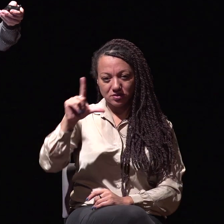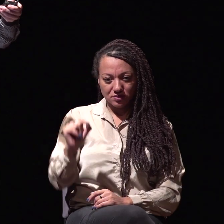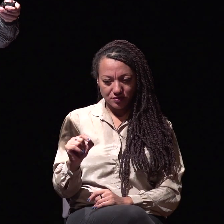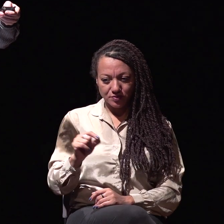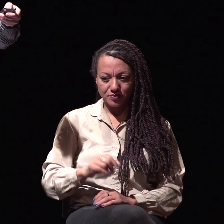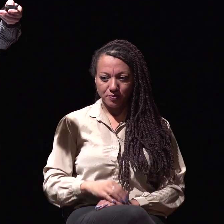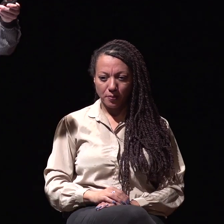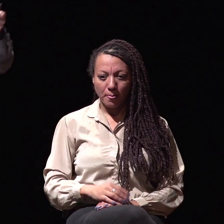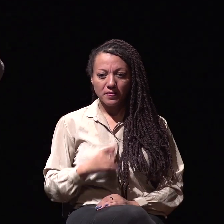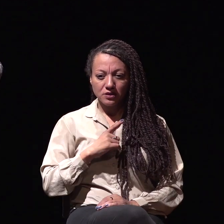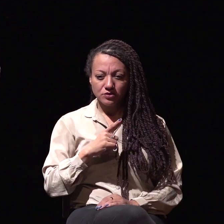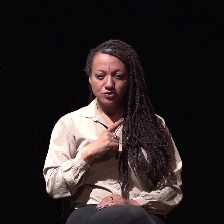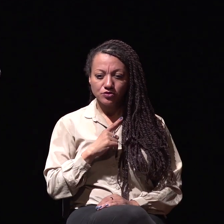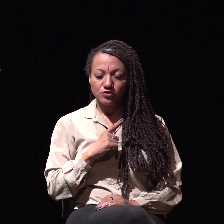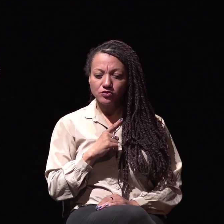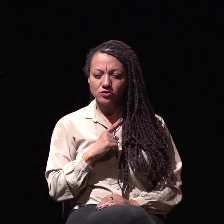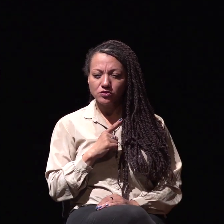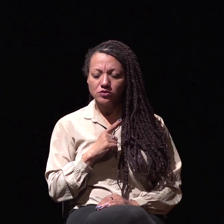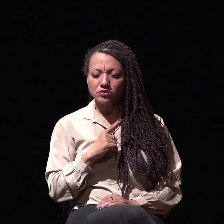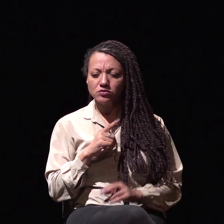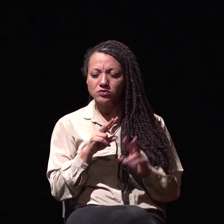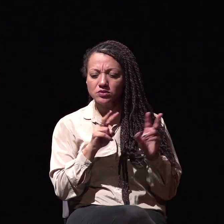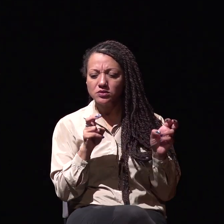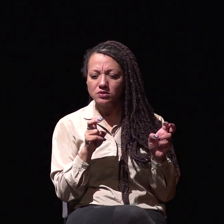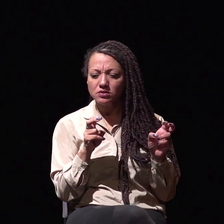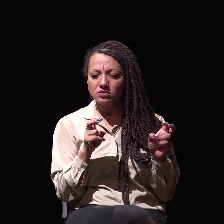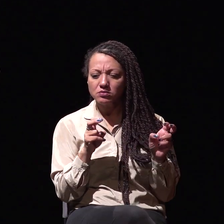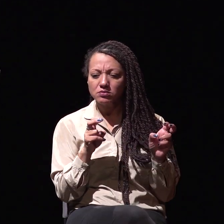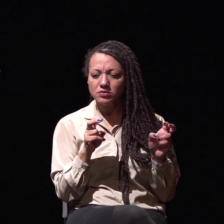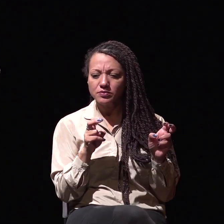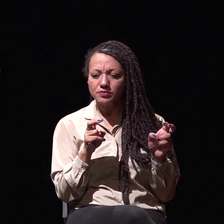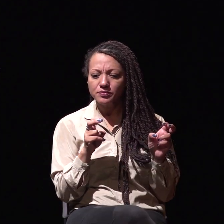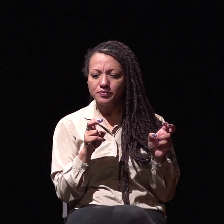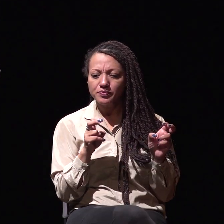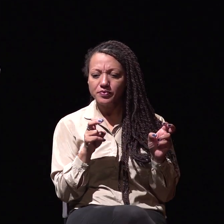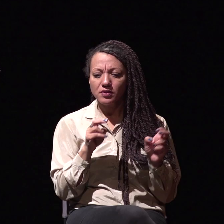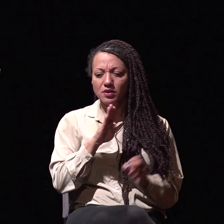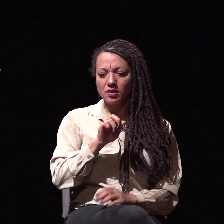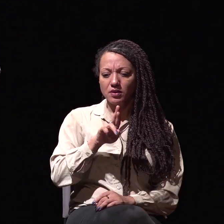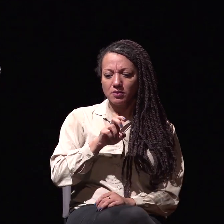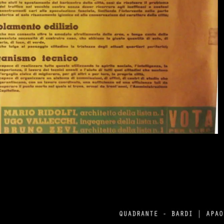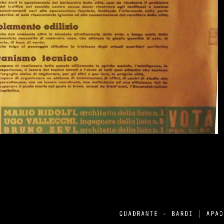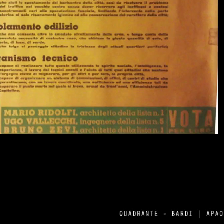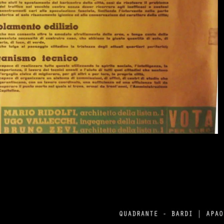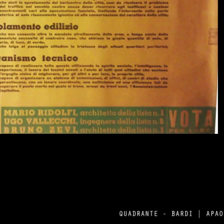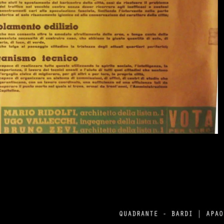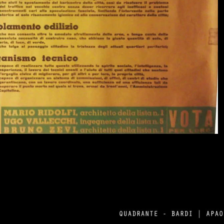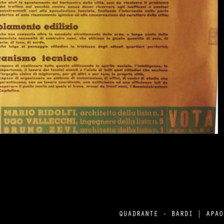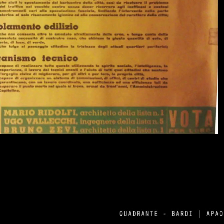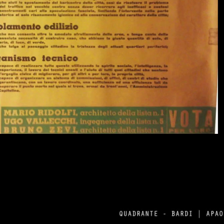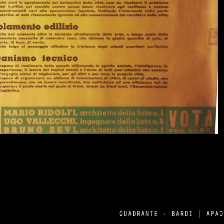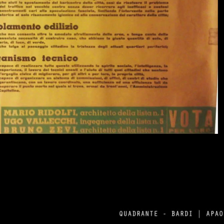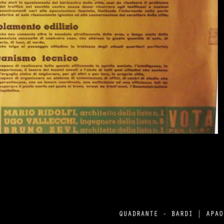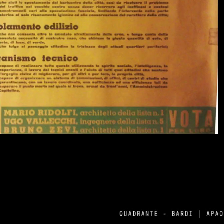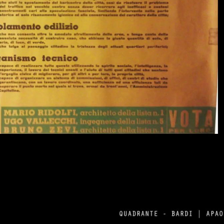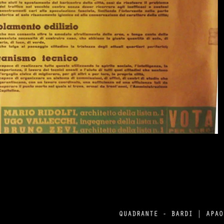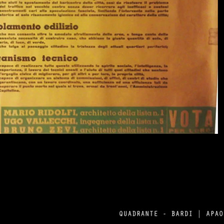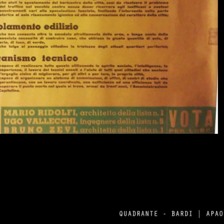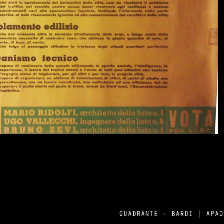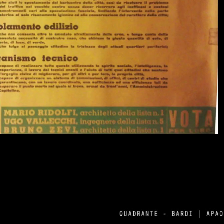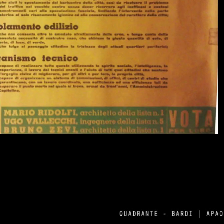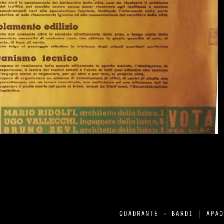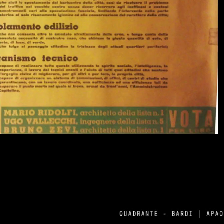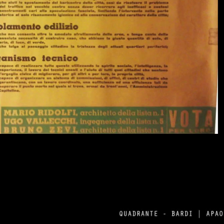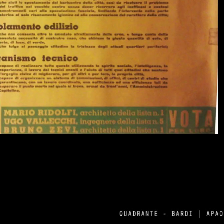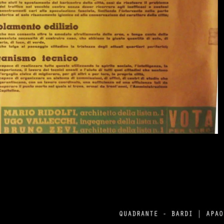pauta afinada com temas do estilo internacional. Bardi era mais ambíguo, foi jornalista, marchand,